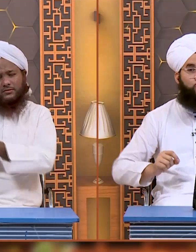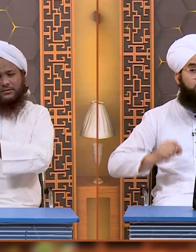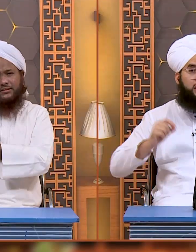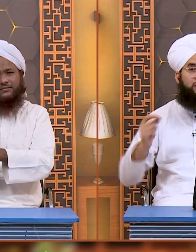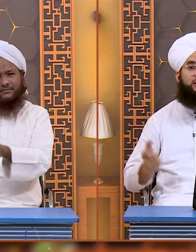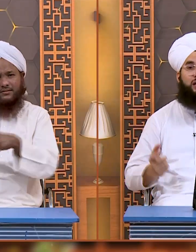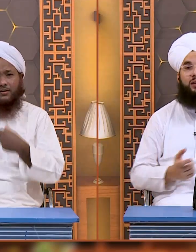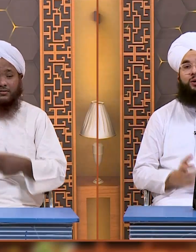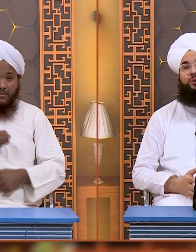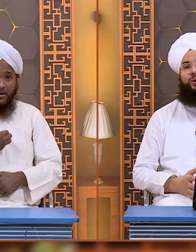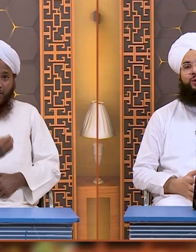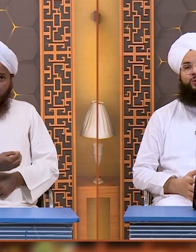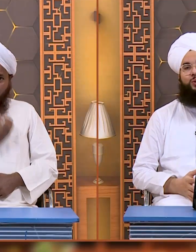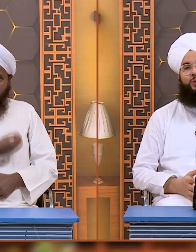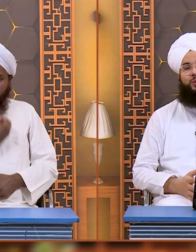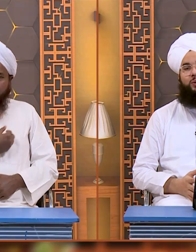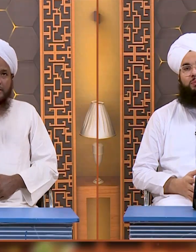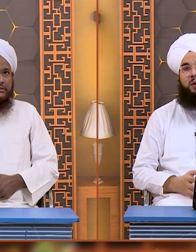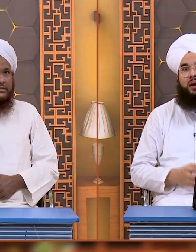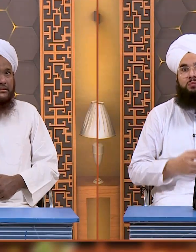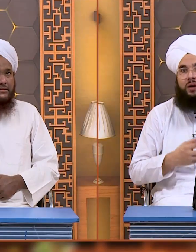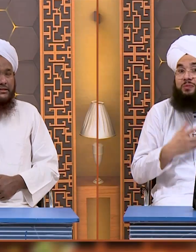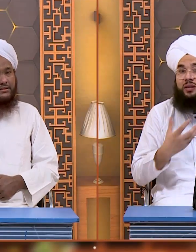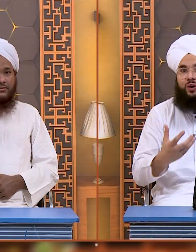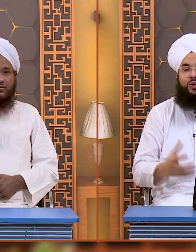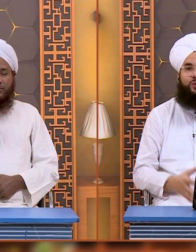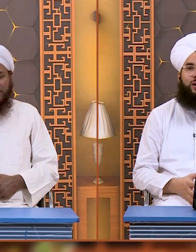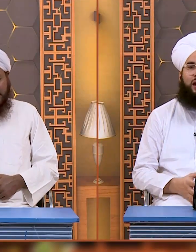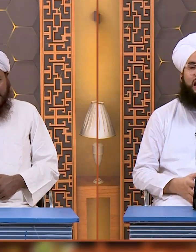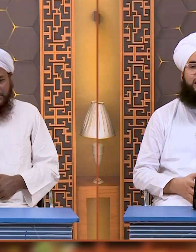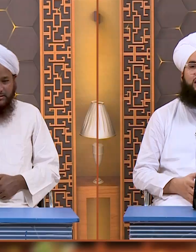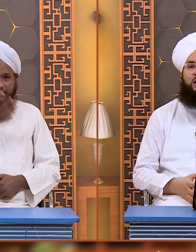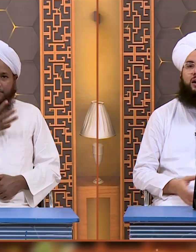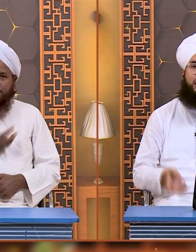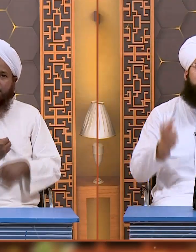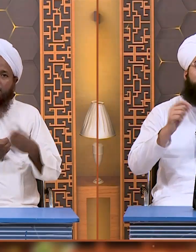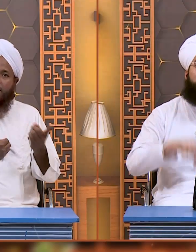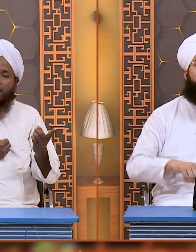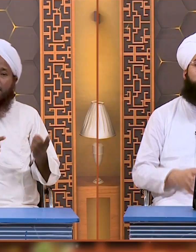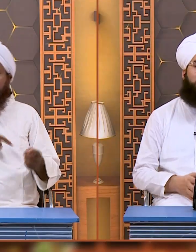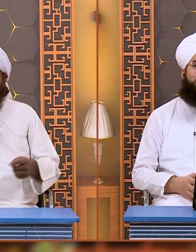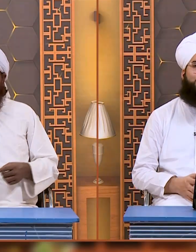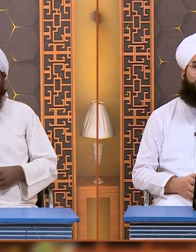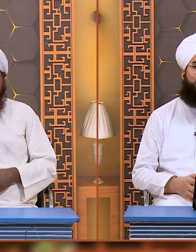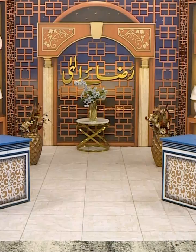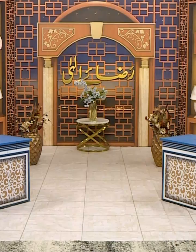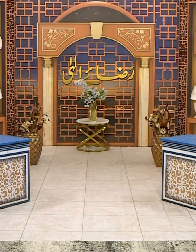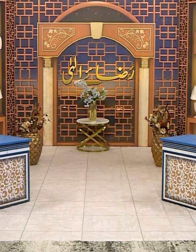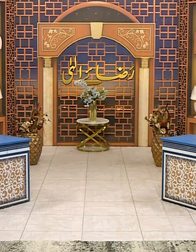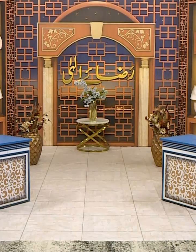خوشی کے وقت یاد کروں تو میں غم زدہ ہو جاؤں، لیکن غم کے وقت میں اسے یاد کروں میرے چہرے پر